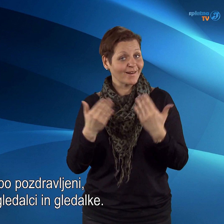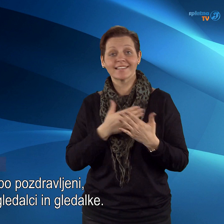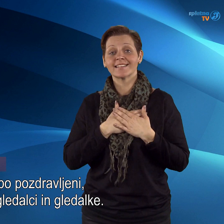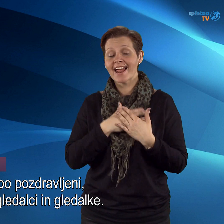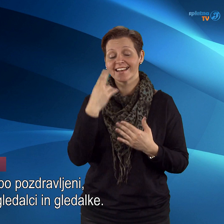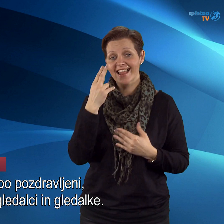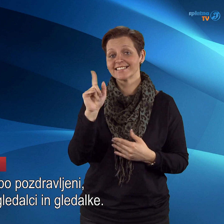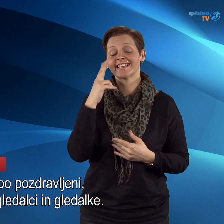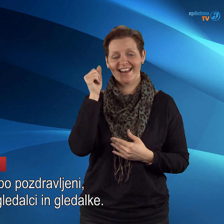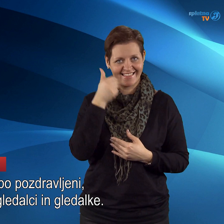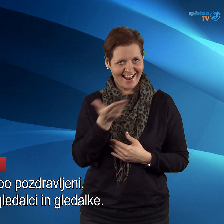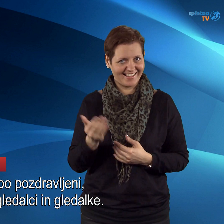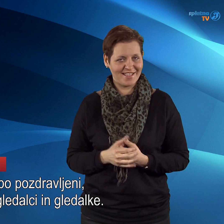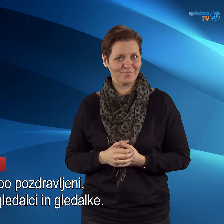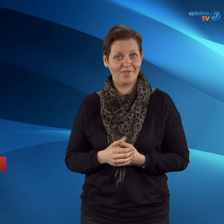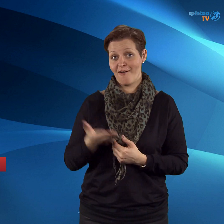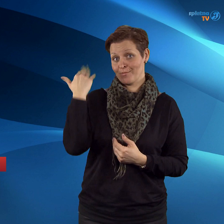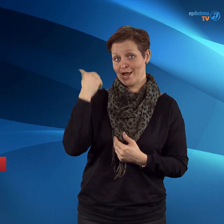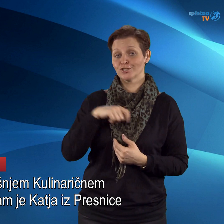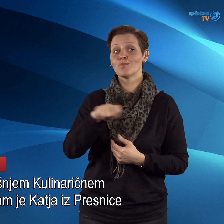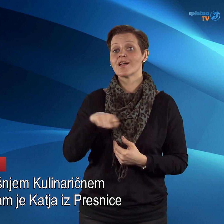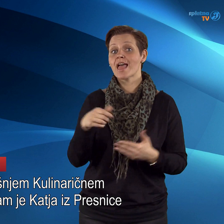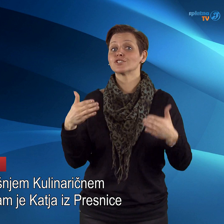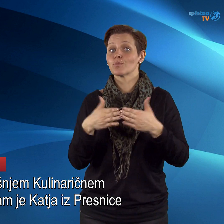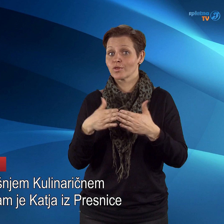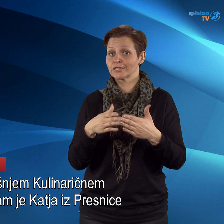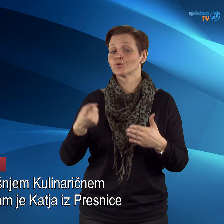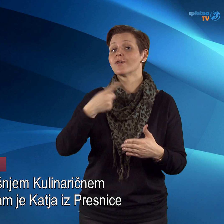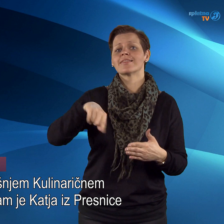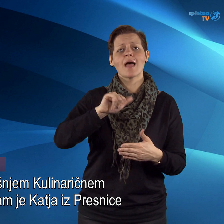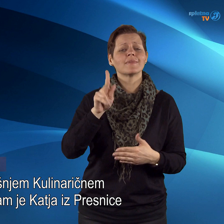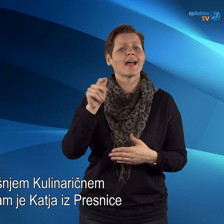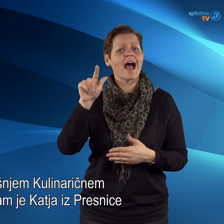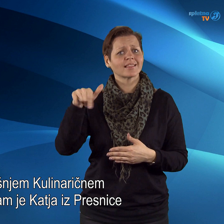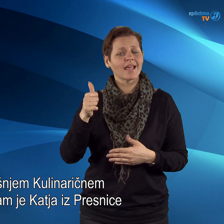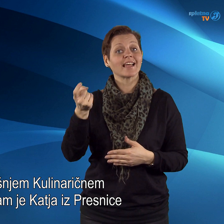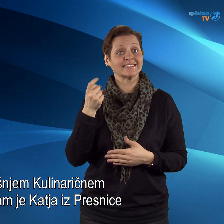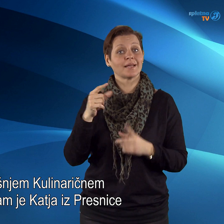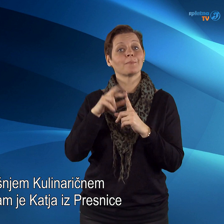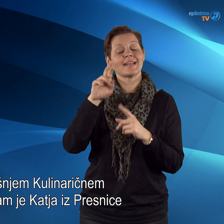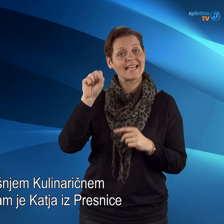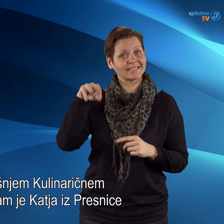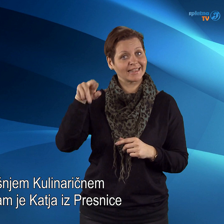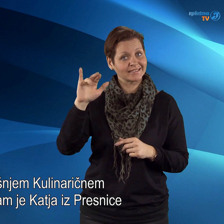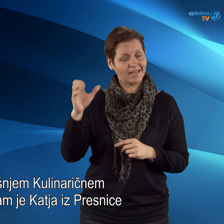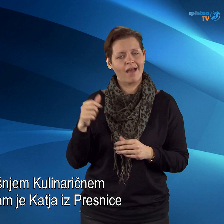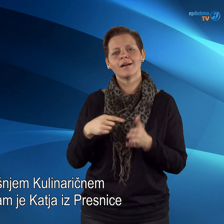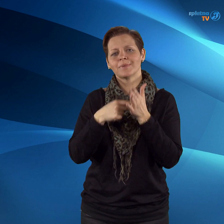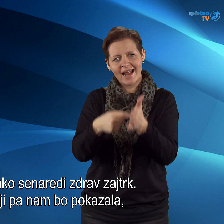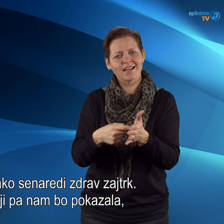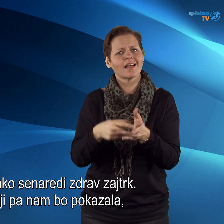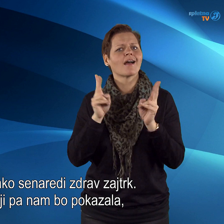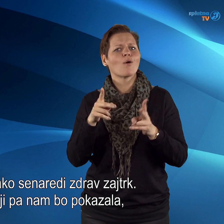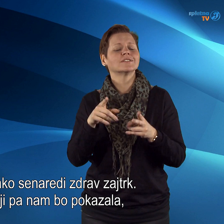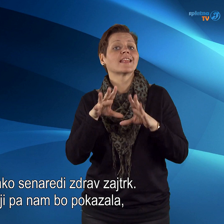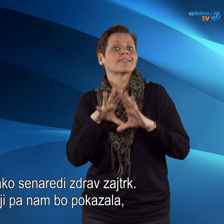Lepo pozdravljeni, dragi gledalci in gledalke. V prejšnjem kulinaričnem kotičku nam je Katja iz Presnice pokazala, kako